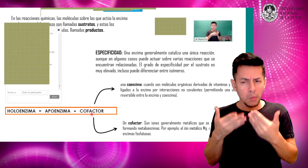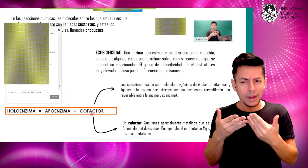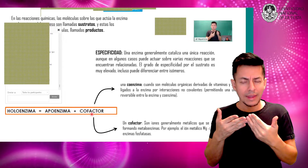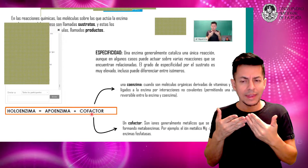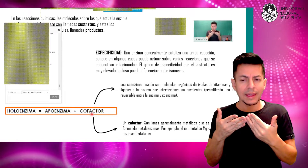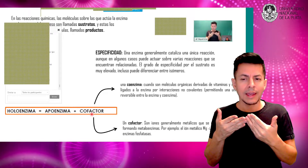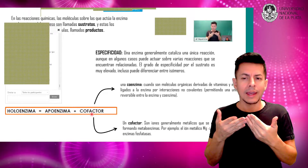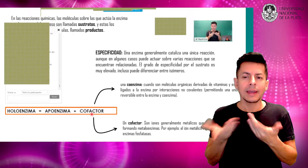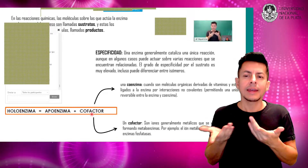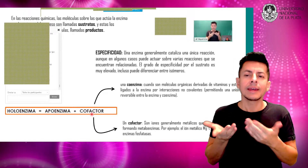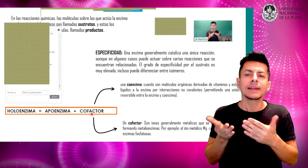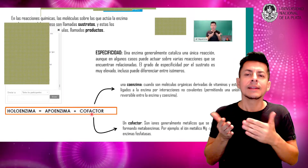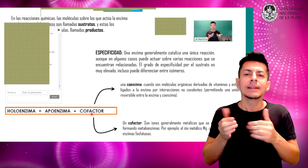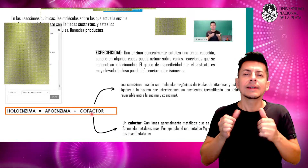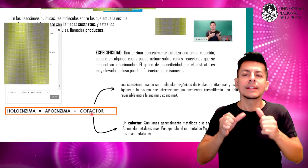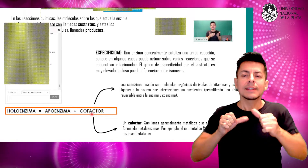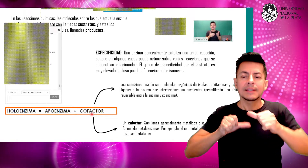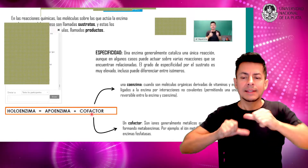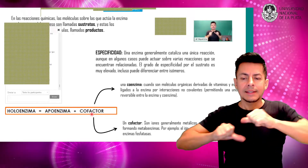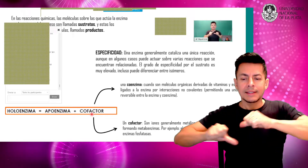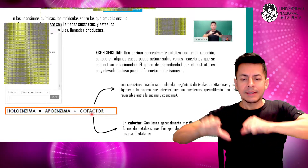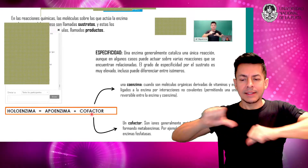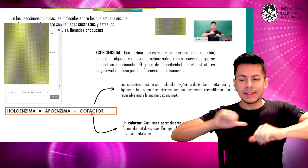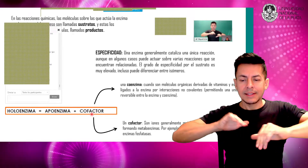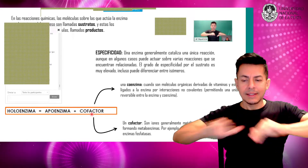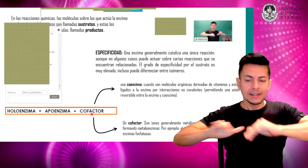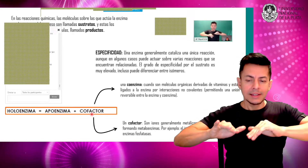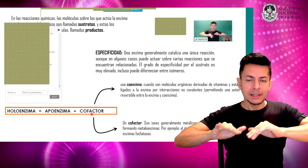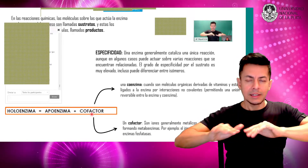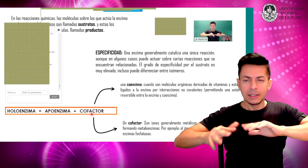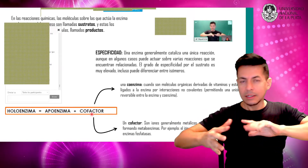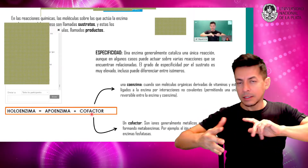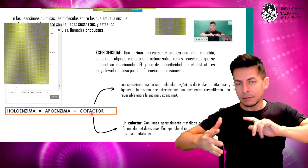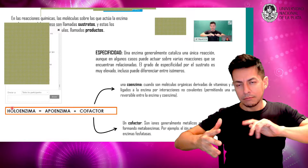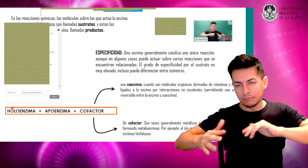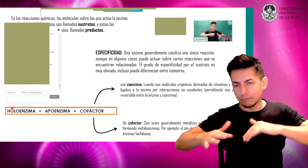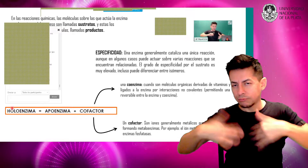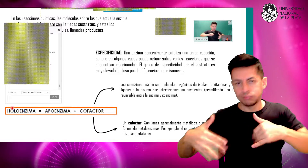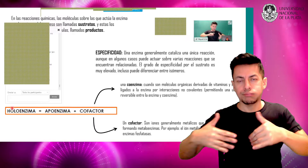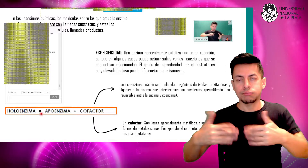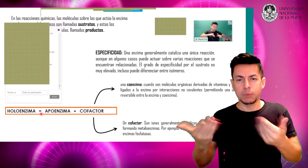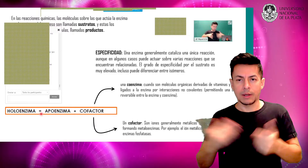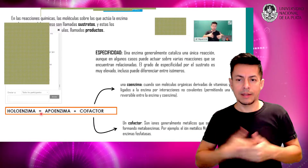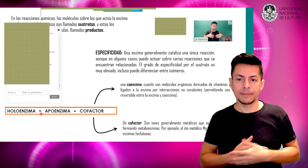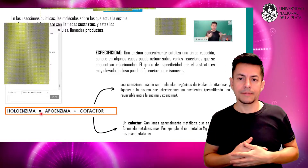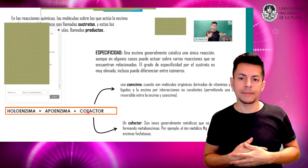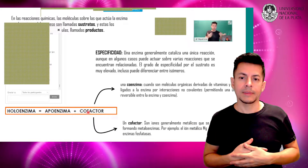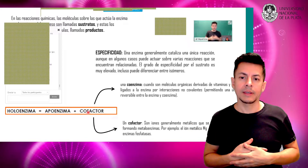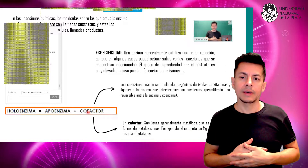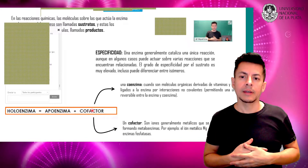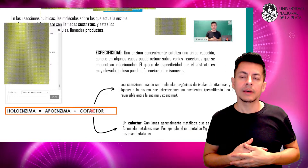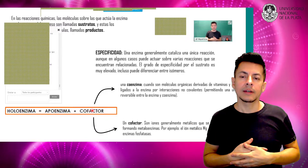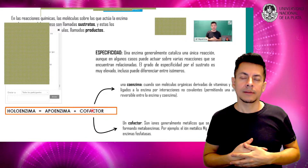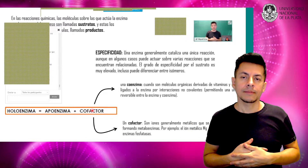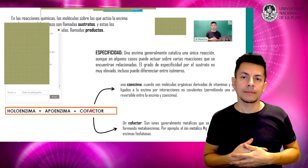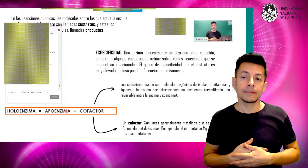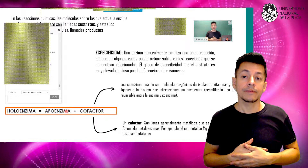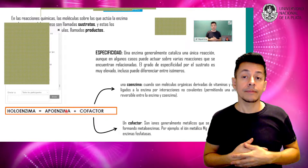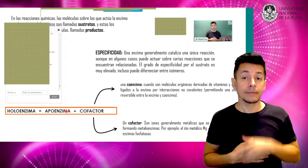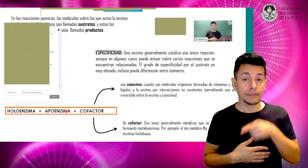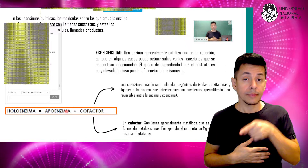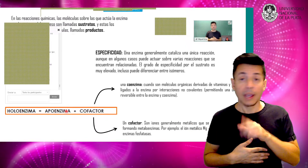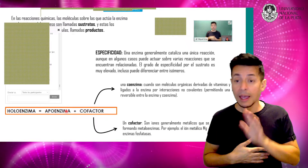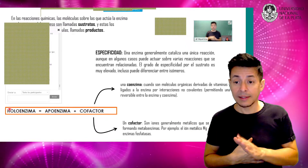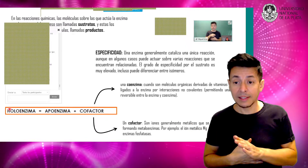la reacción química, es decir, puede ayudar a que esa reacción química ocurra. Y lo que se dice es que en ese caso, cuando se unen